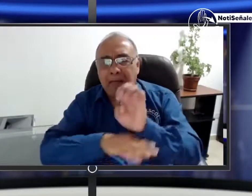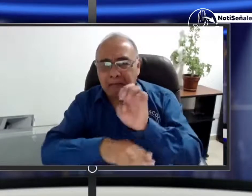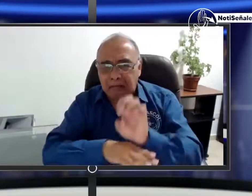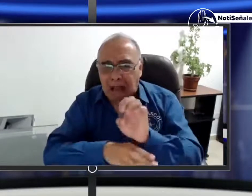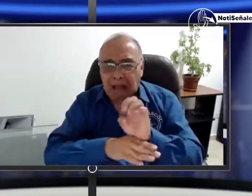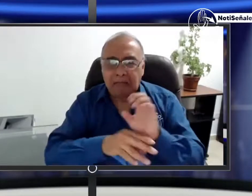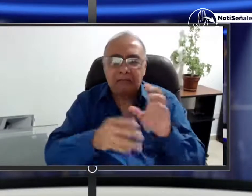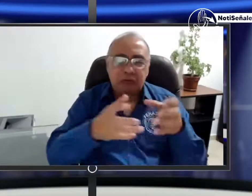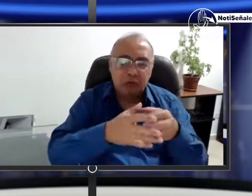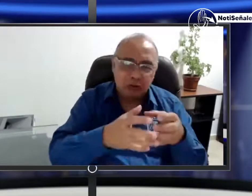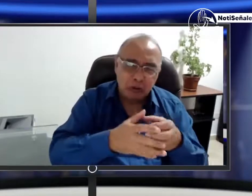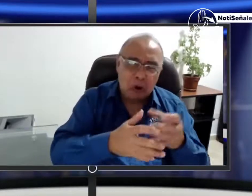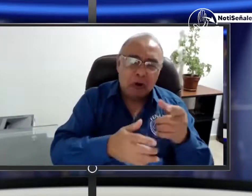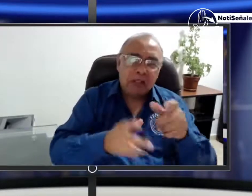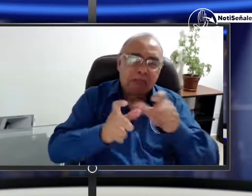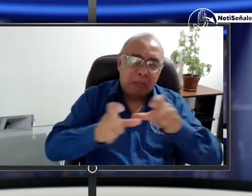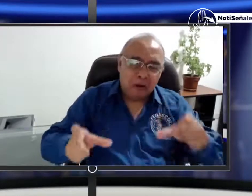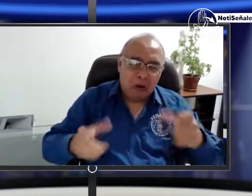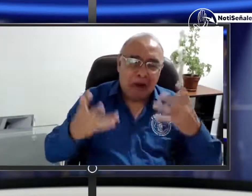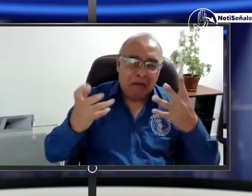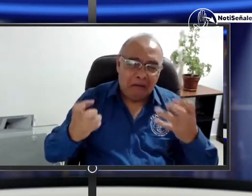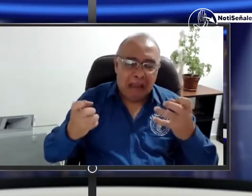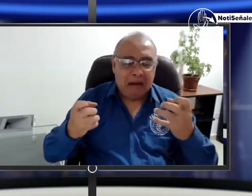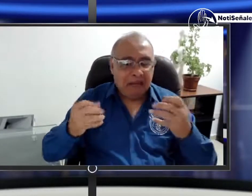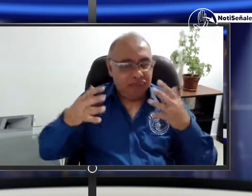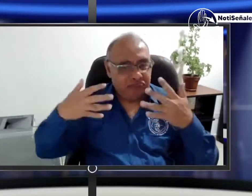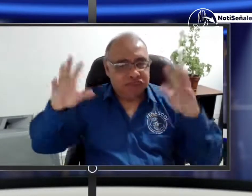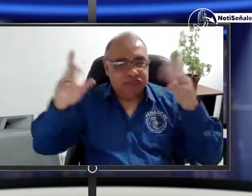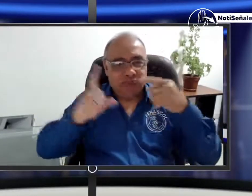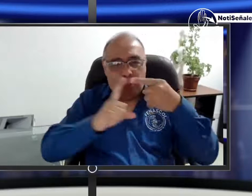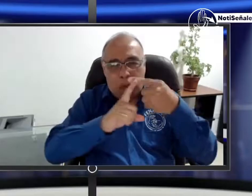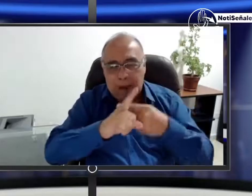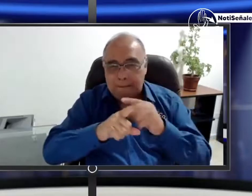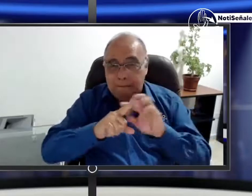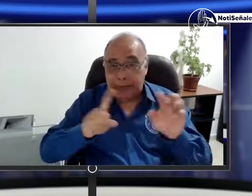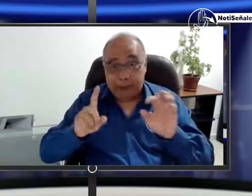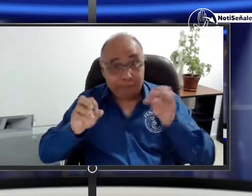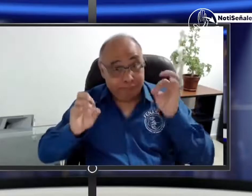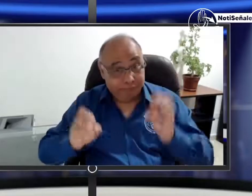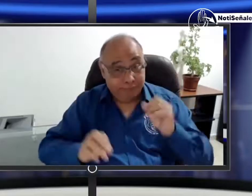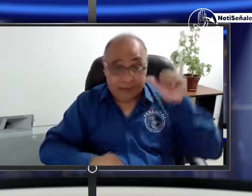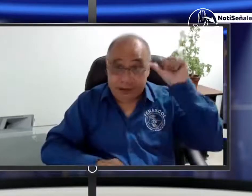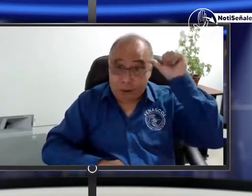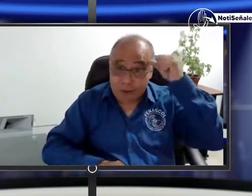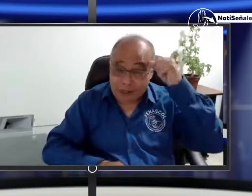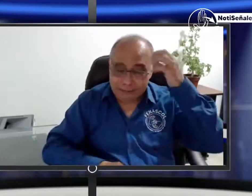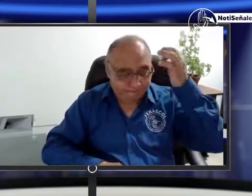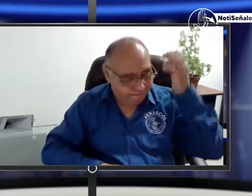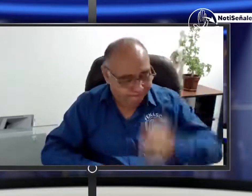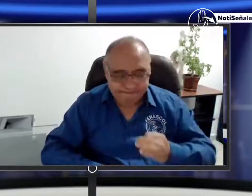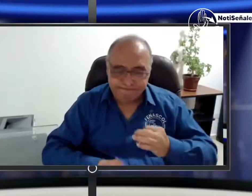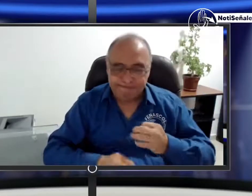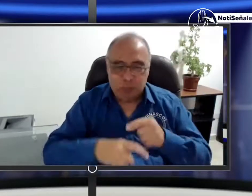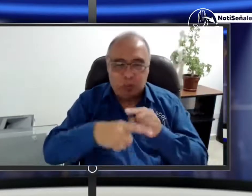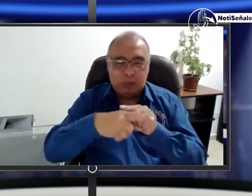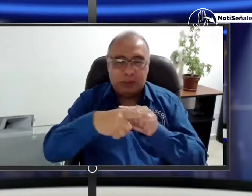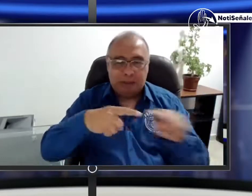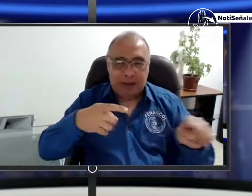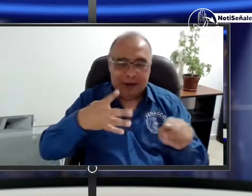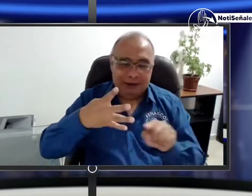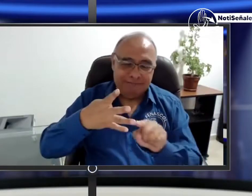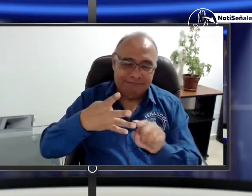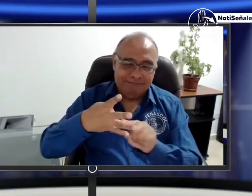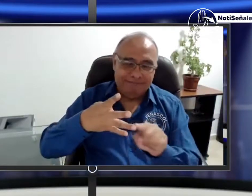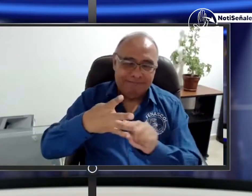del reconocimiento de las lenguas de señas sé que muchas asociaciones y entidades quieren celebrar un mes completo pero